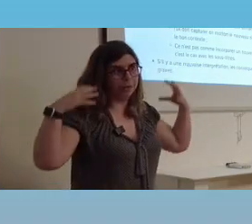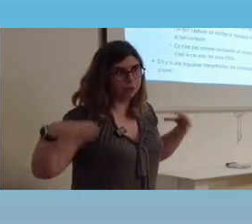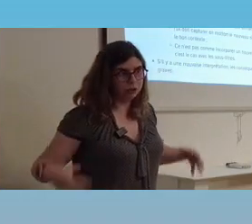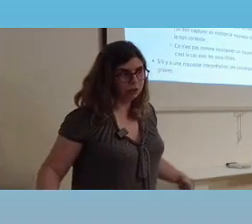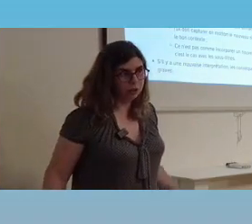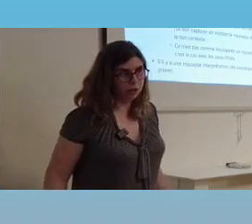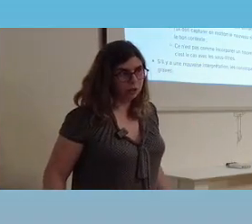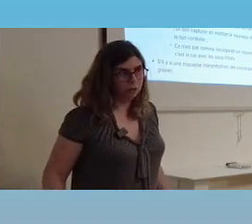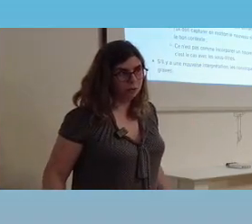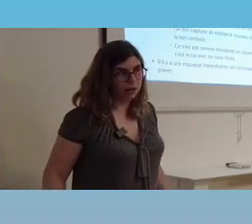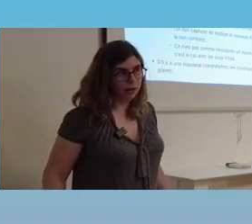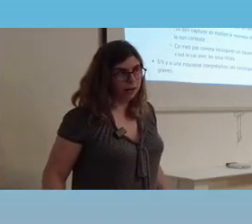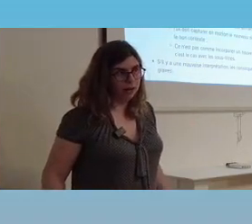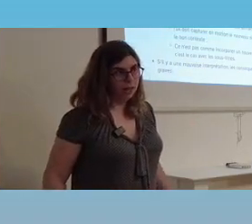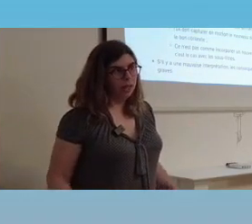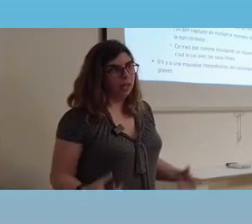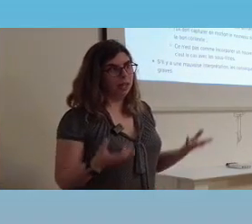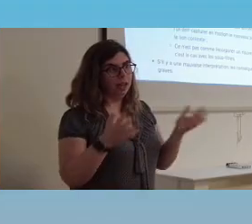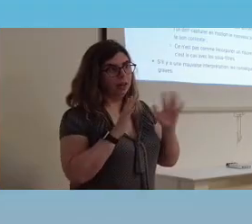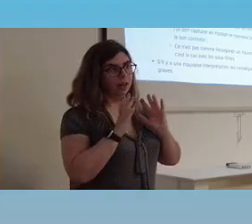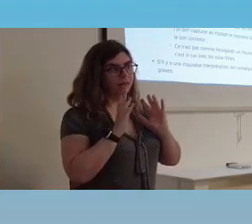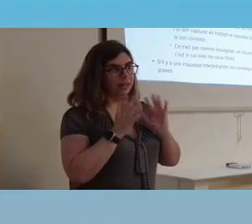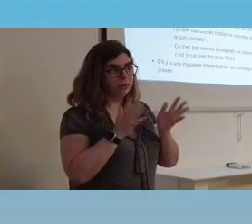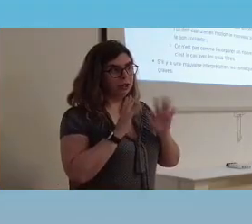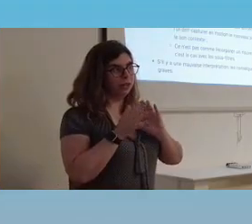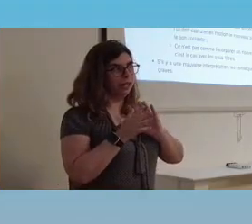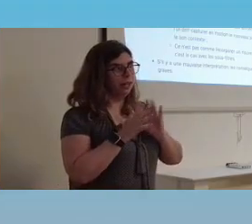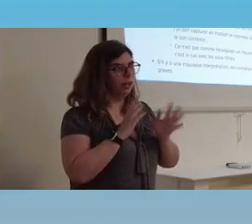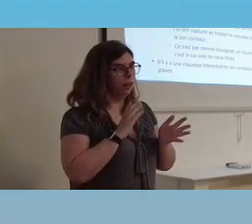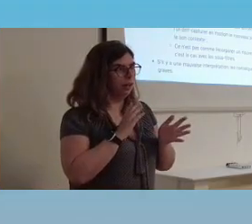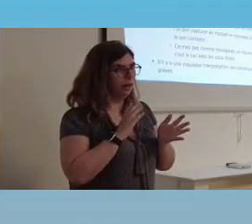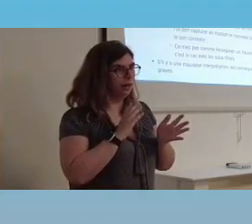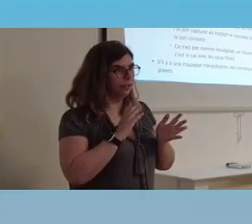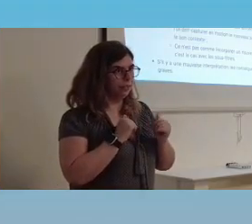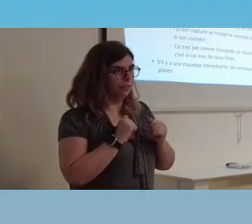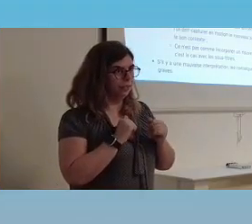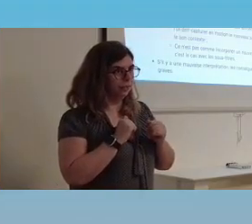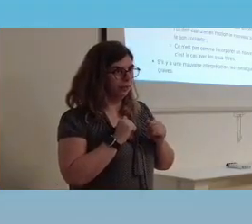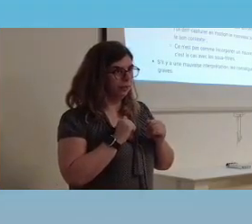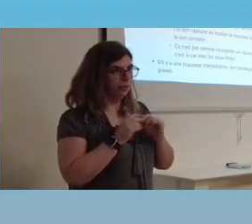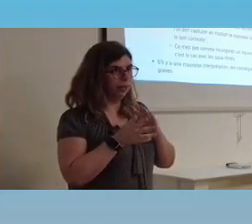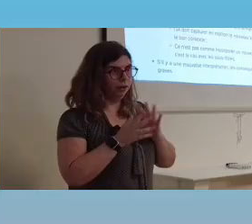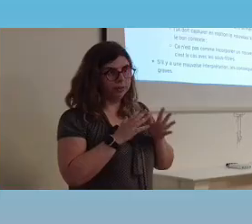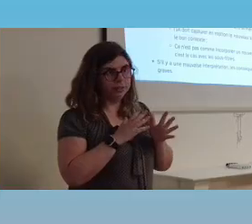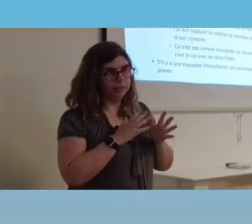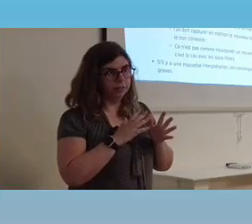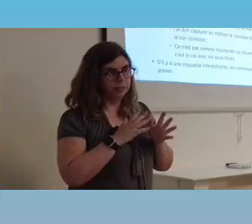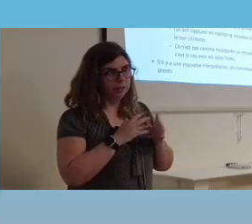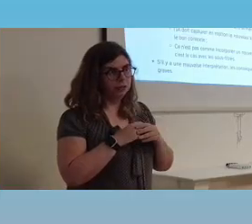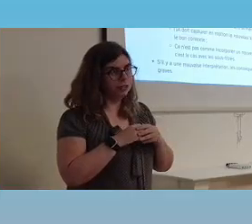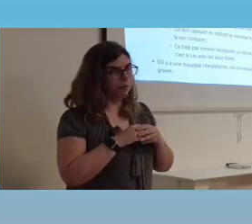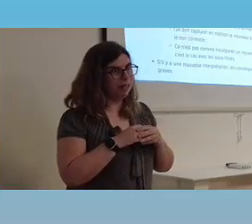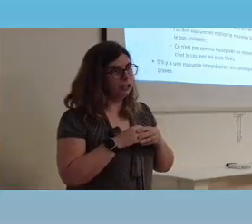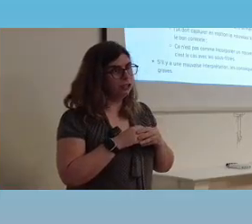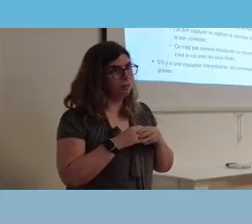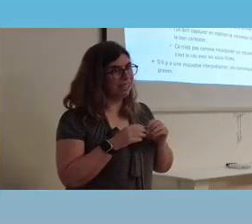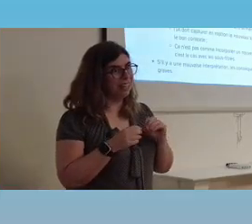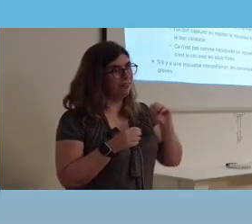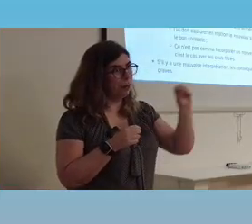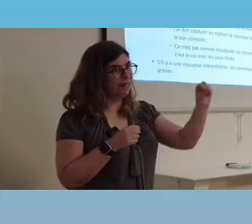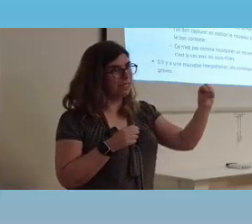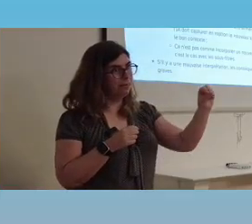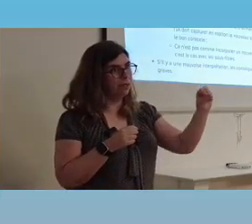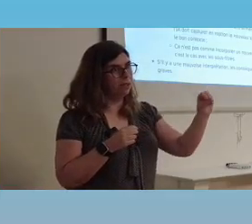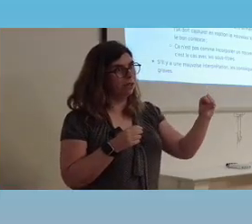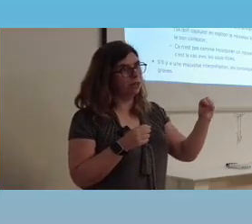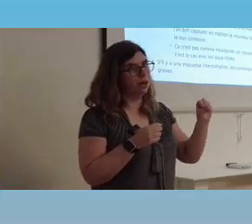avec tous les captures qu'on a, et il va capturer la langue des signes et les signes. Donc, ce n'est pas juste mettre